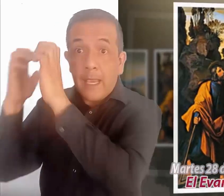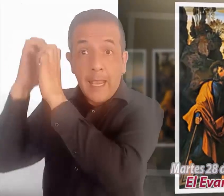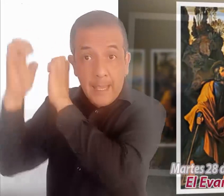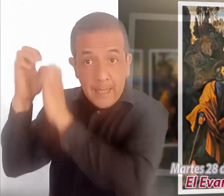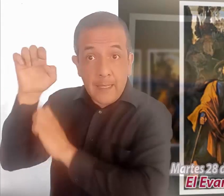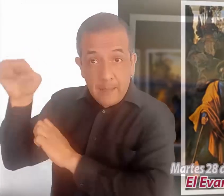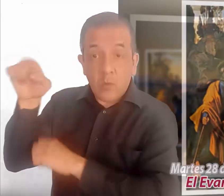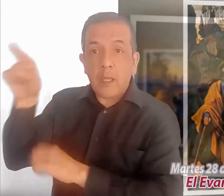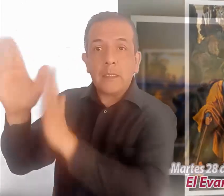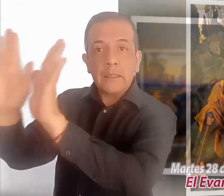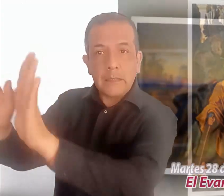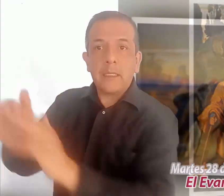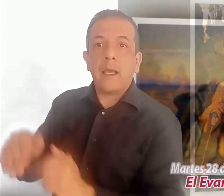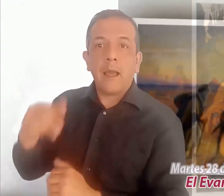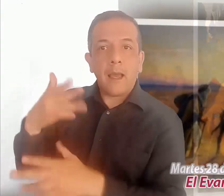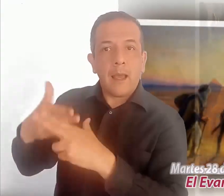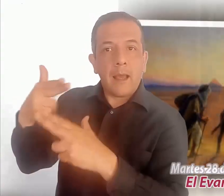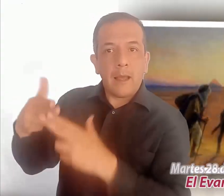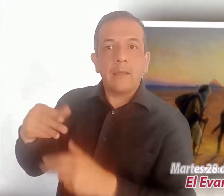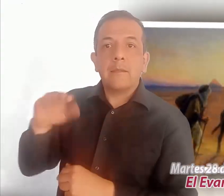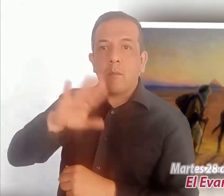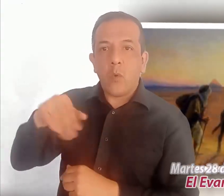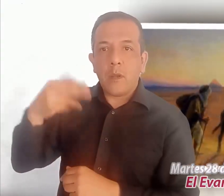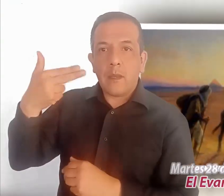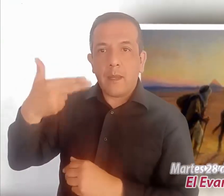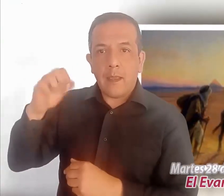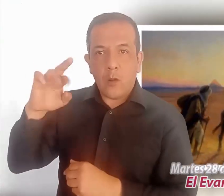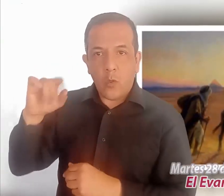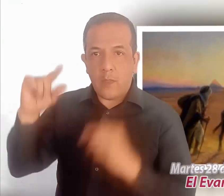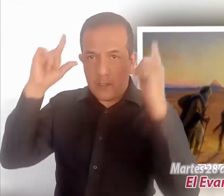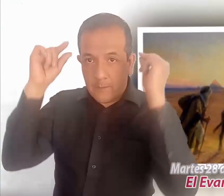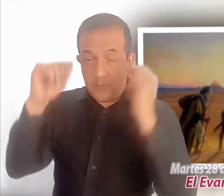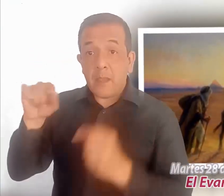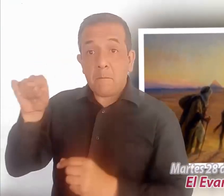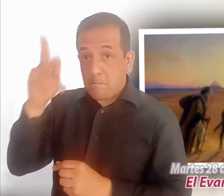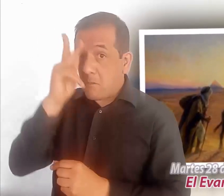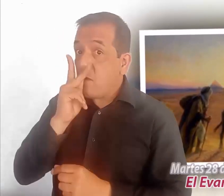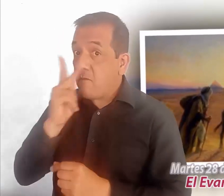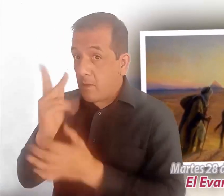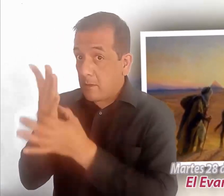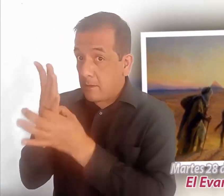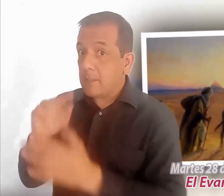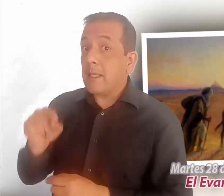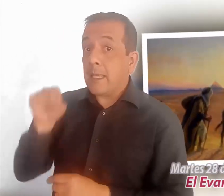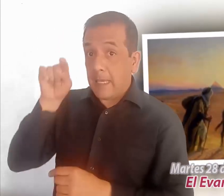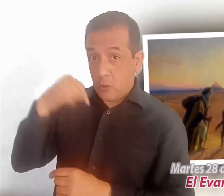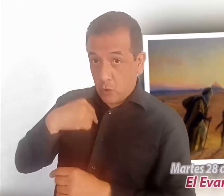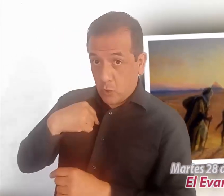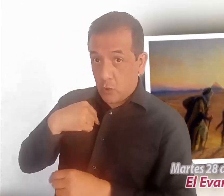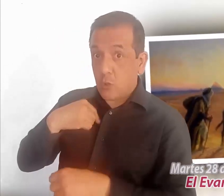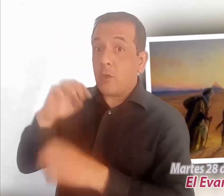de Herodes. Así se cumplió lo que dijo el Señor por medio del profeta: de Egipto llamé a mi